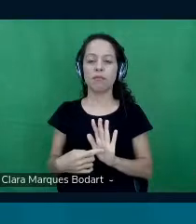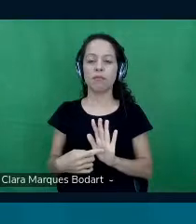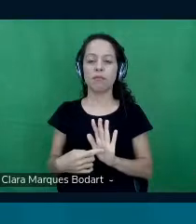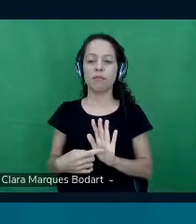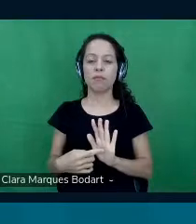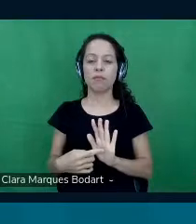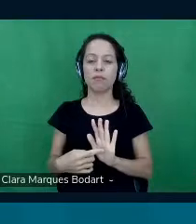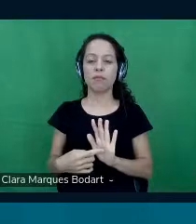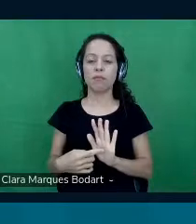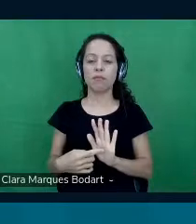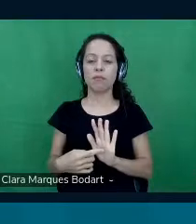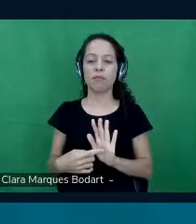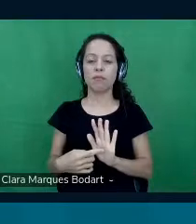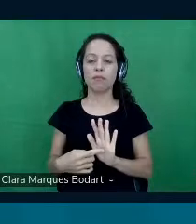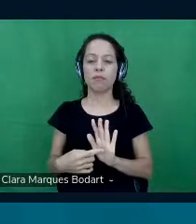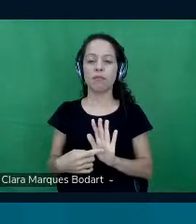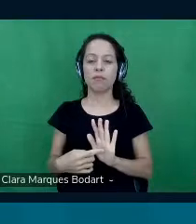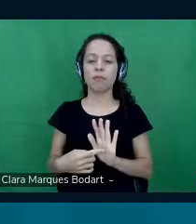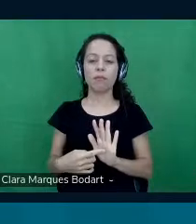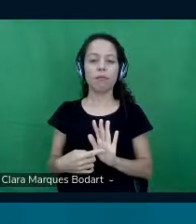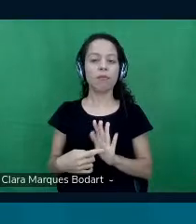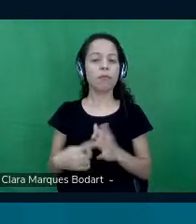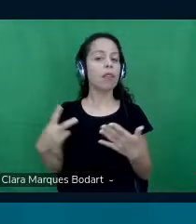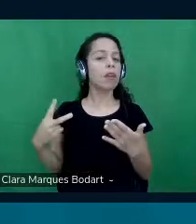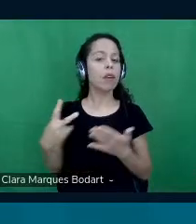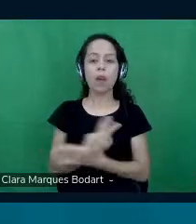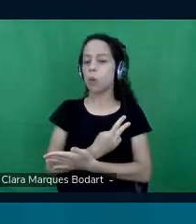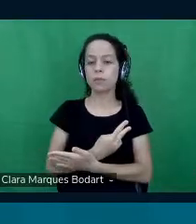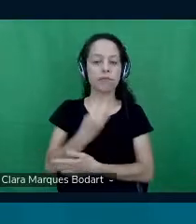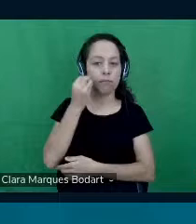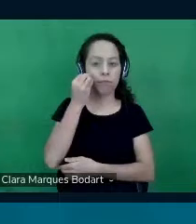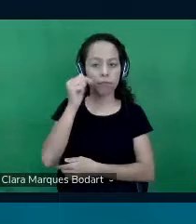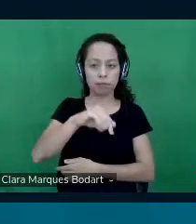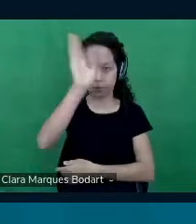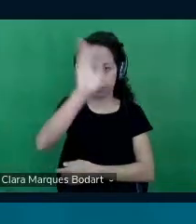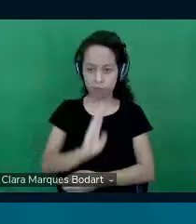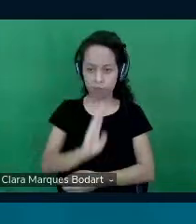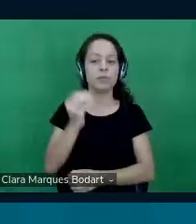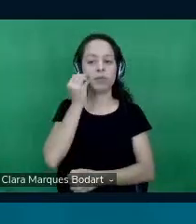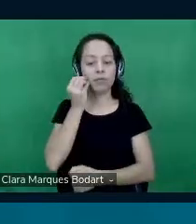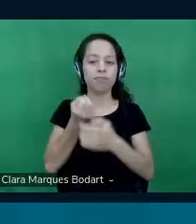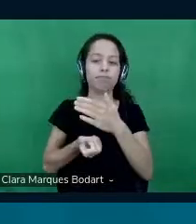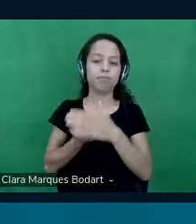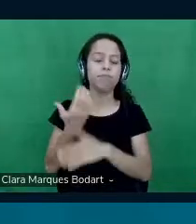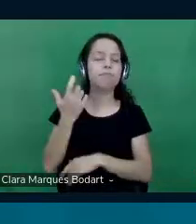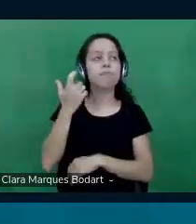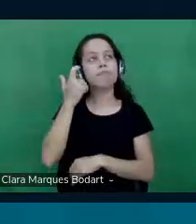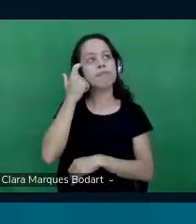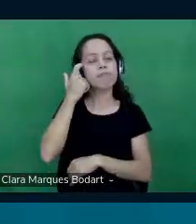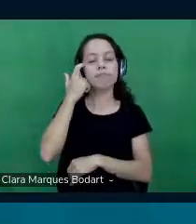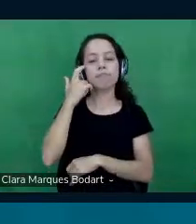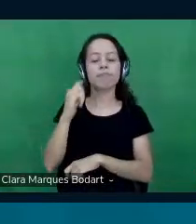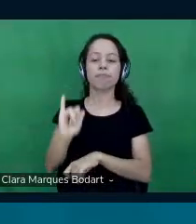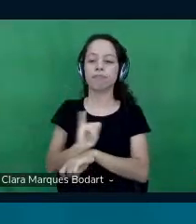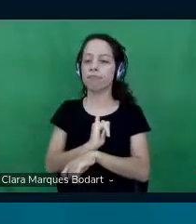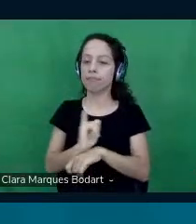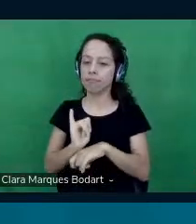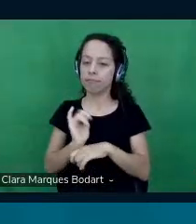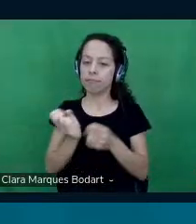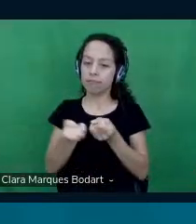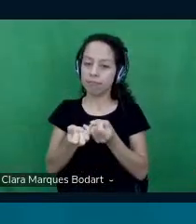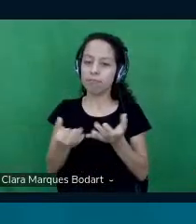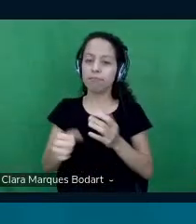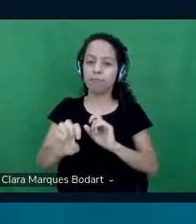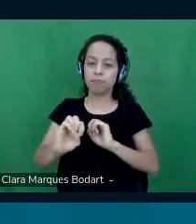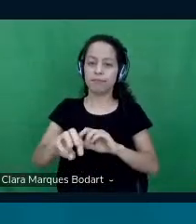de se tentar, no Brasil, criar uma forma de pensar e oferecer